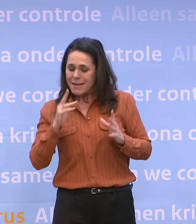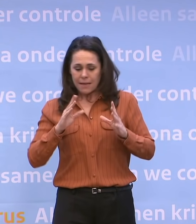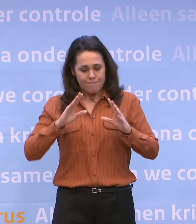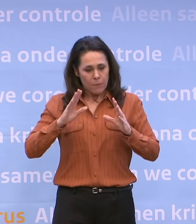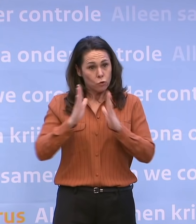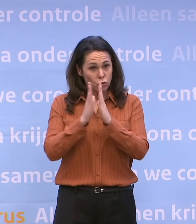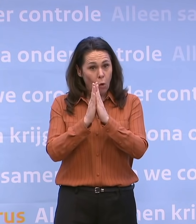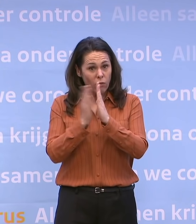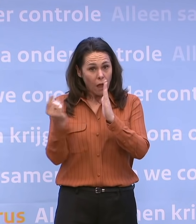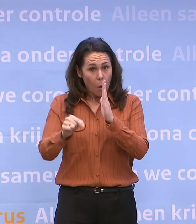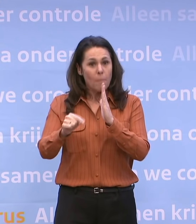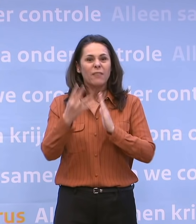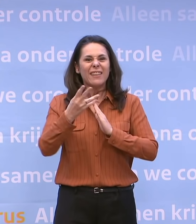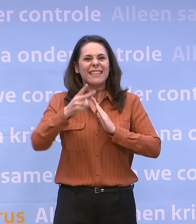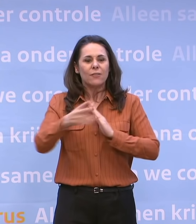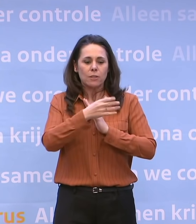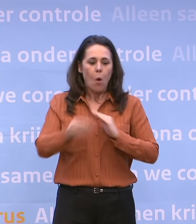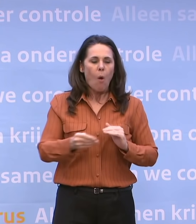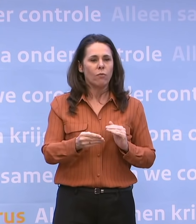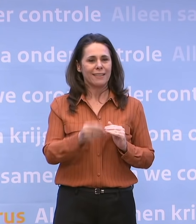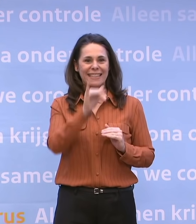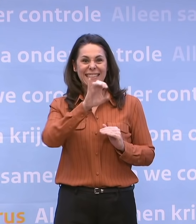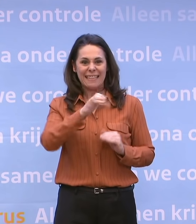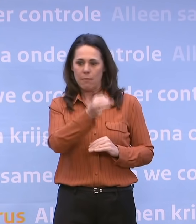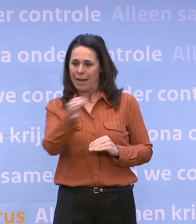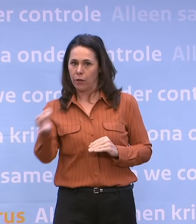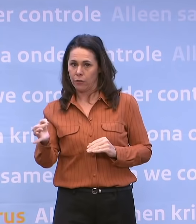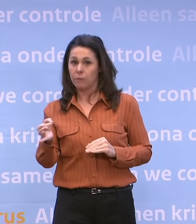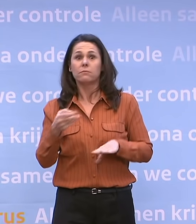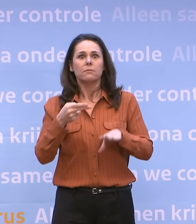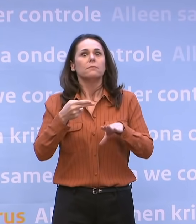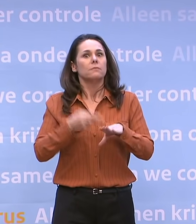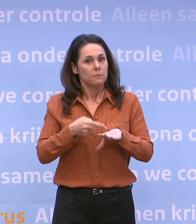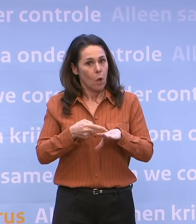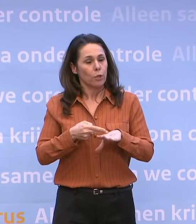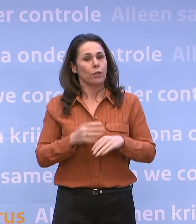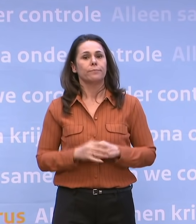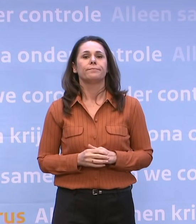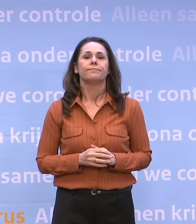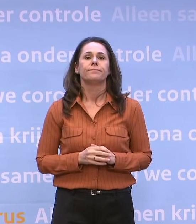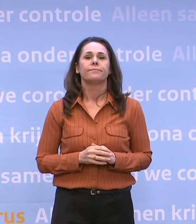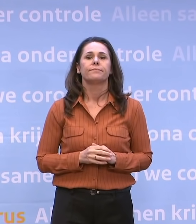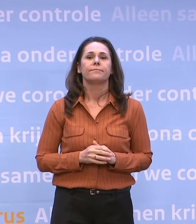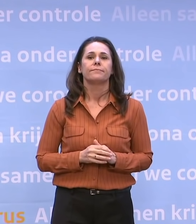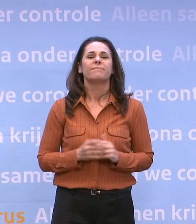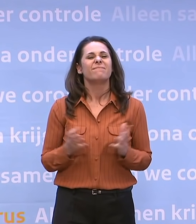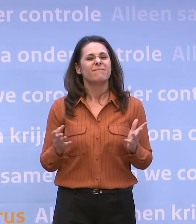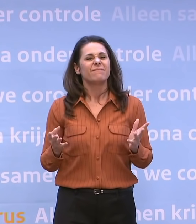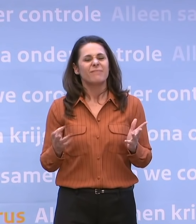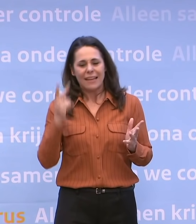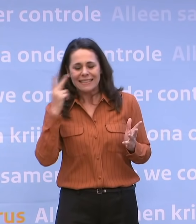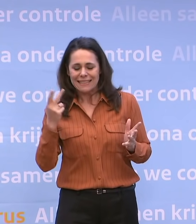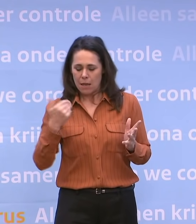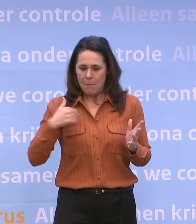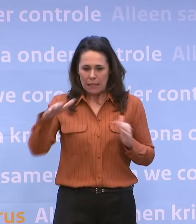aanstaande zondag 2400 plekken zijn op de intensive care. Dat is nodig. En als je ziet welke krachtsinspanning